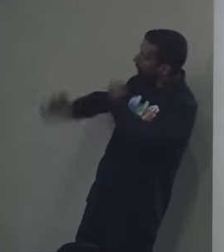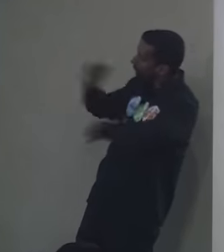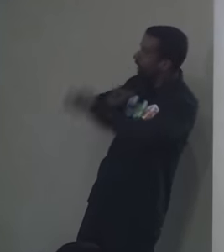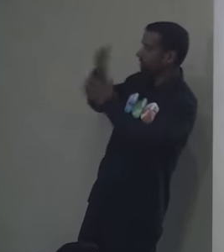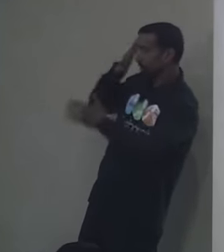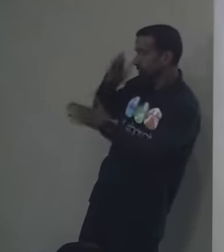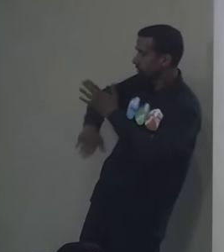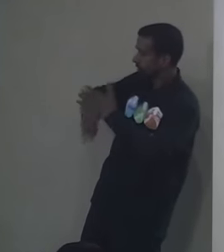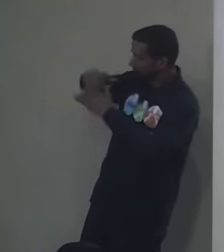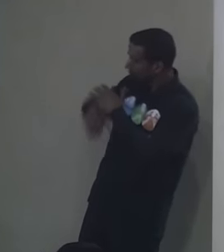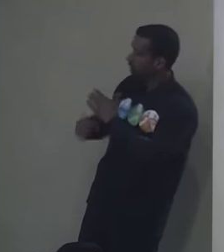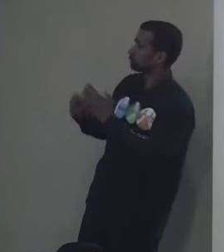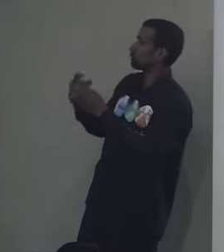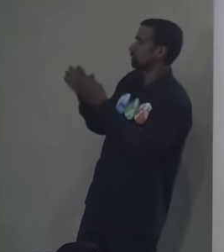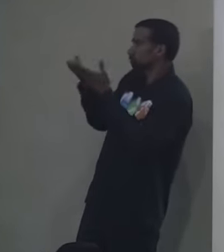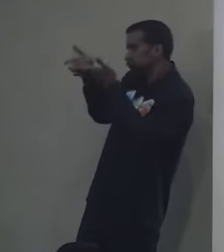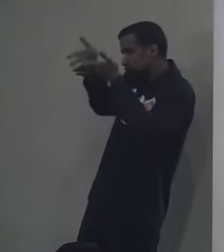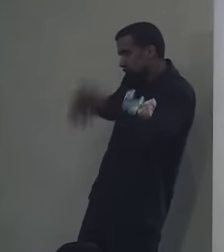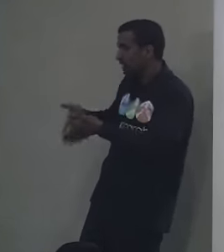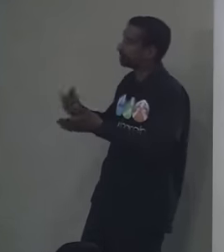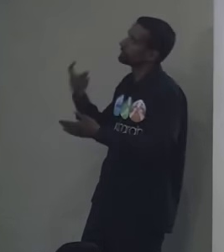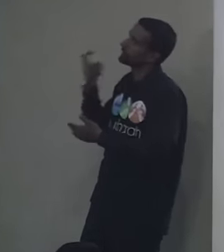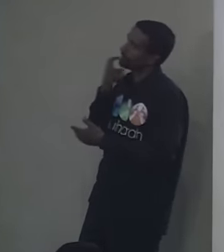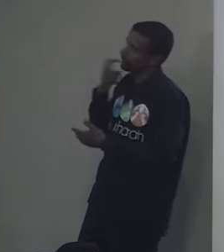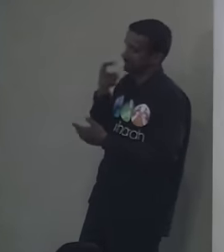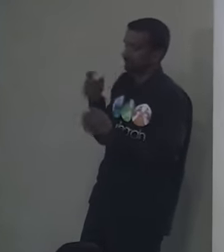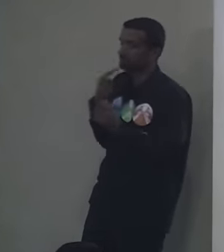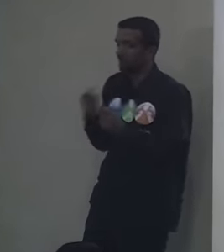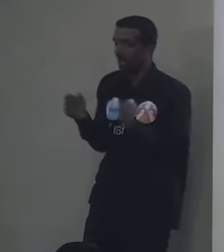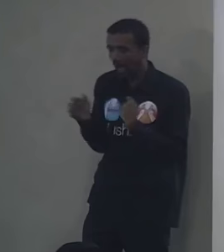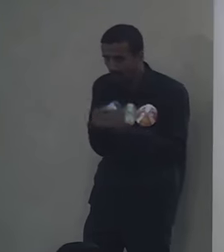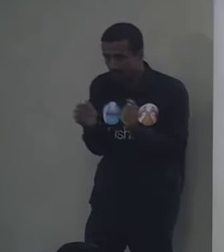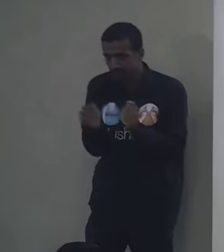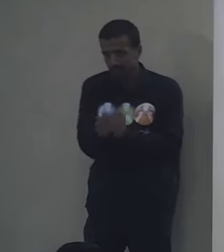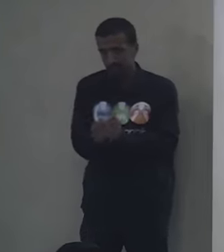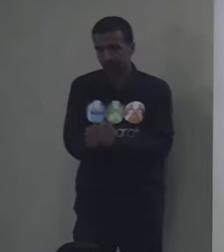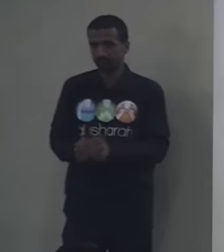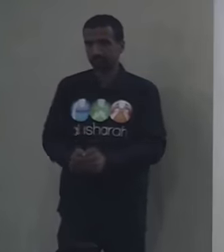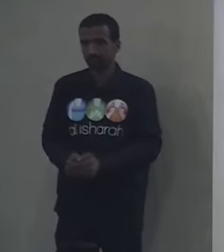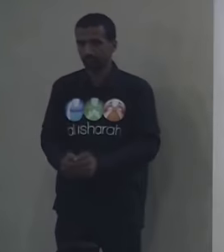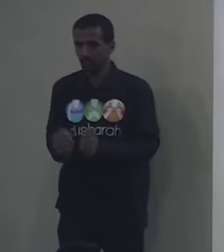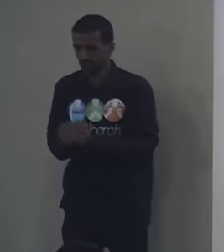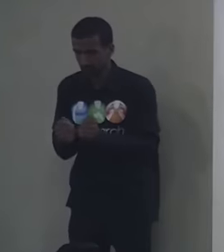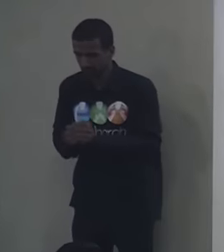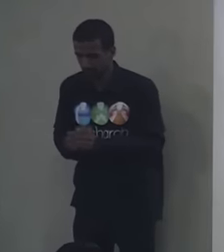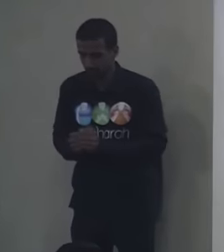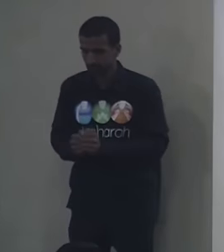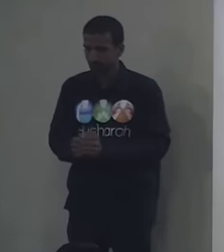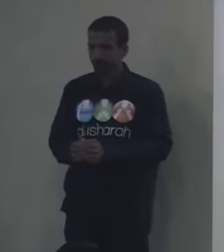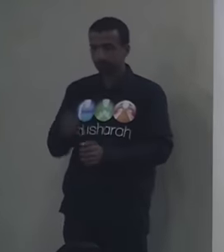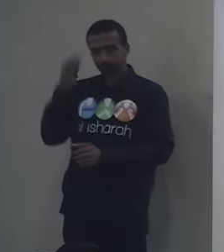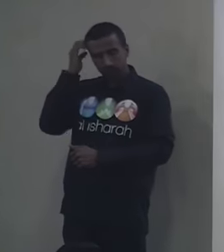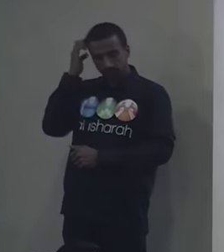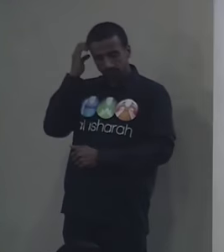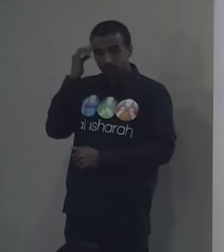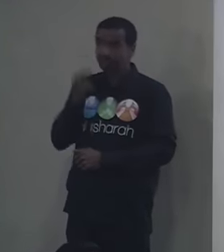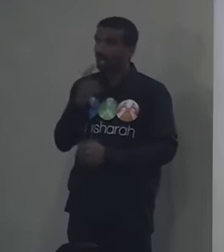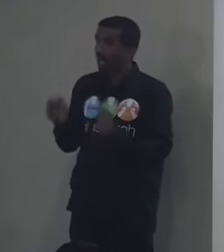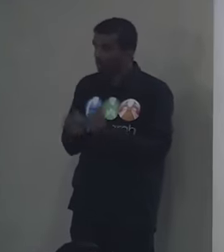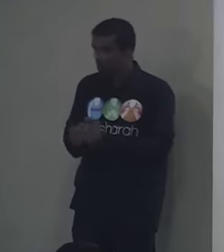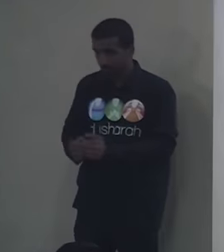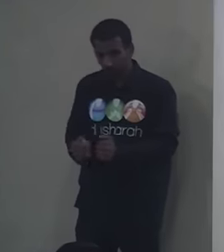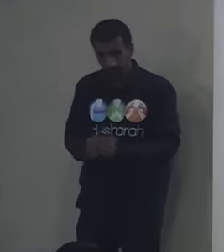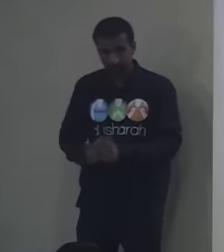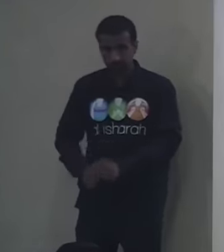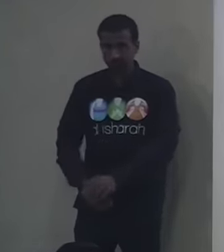لَوْ تَعْلَمُونَ عِلْمَ الْيَقِينِ. Let's just stop at لَوْ تَعْلَمُونَ. كَلَّا لَوْ تَعْلَمُونَ. Just this much. No.